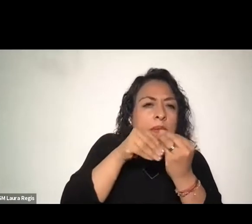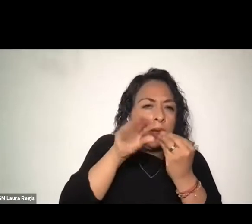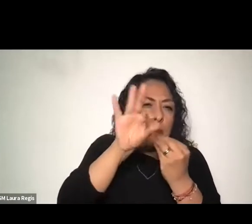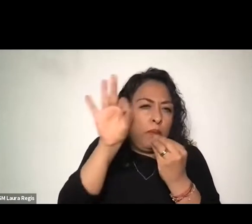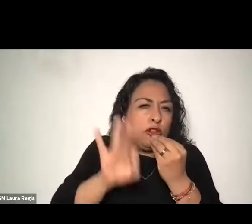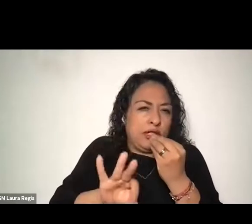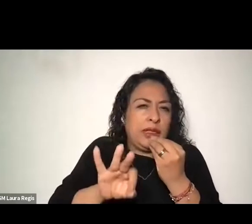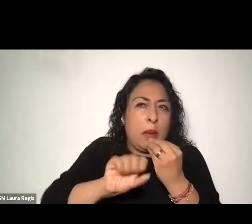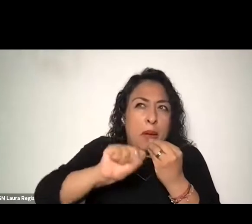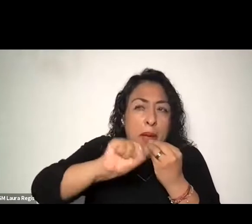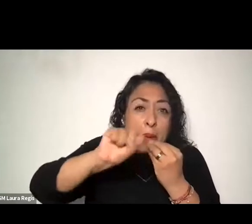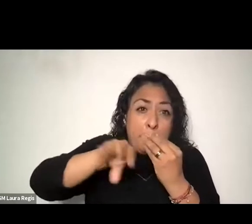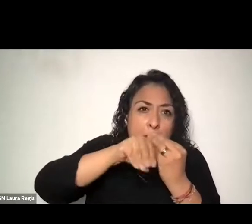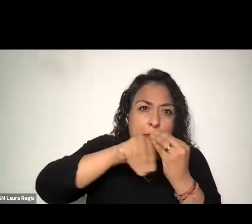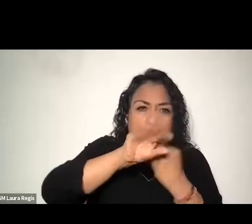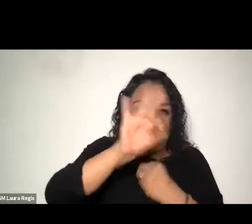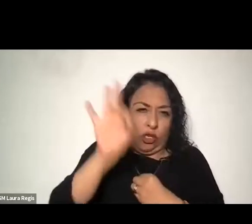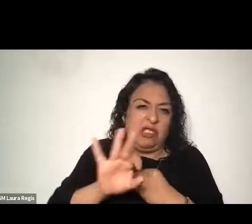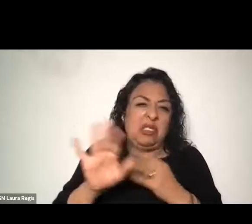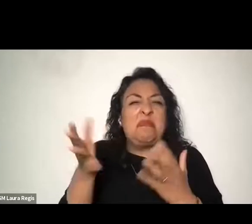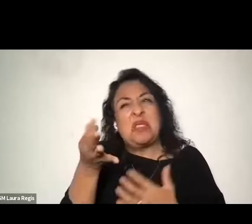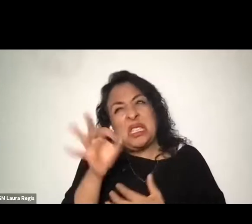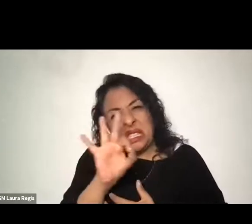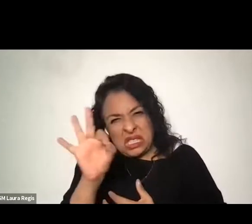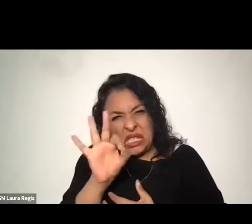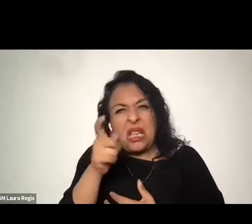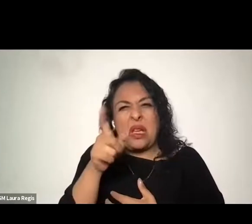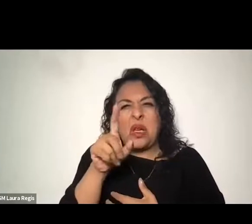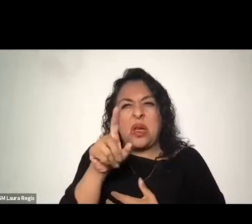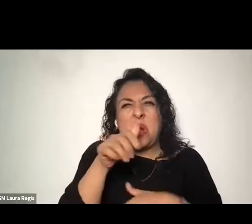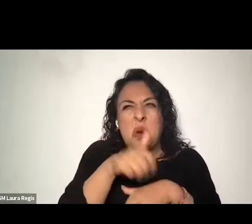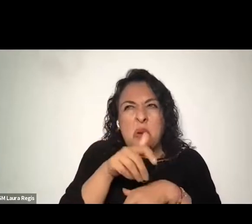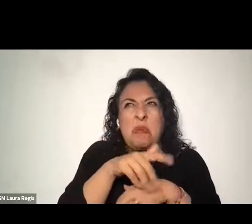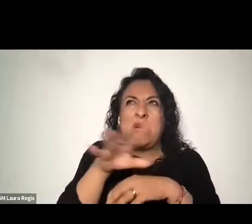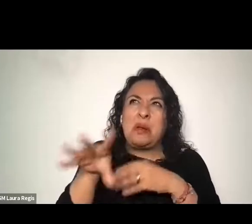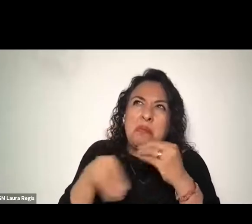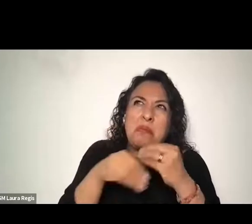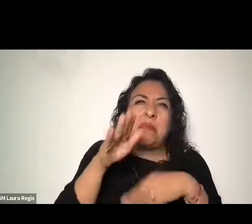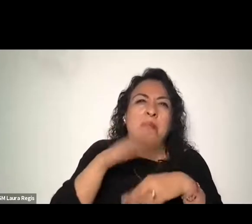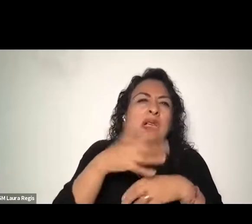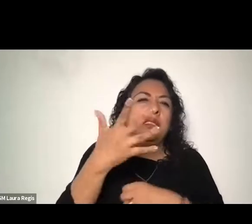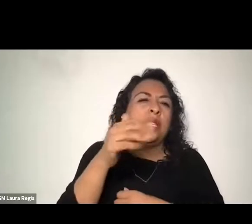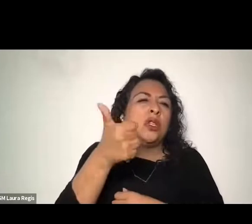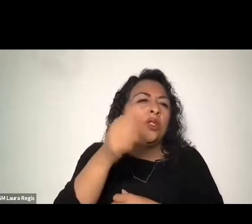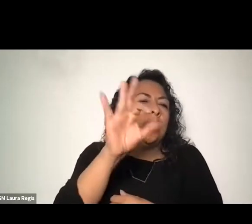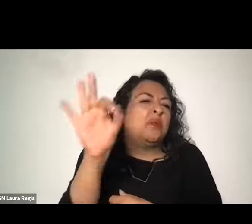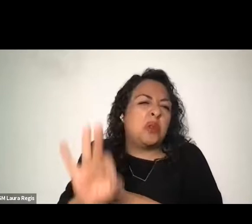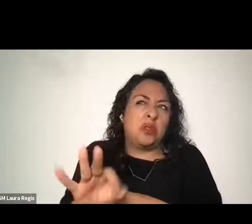de inflación, entonces posiblemente tendremos este monto más el 5 o 6% de inflación que habrá